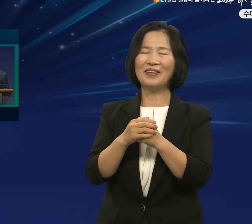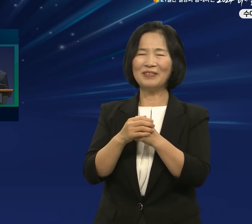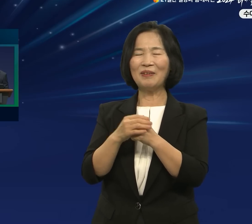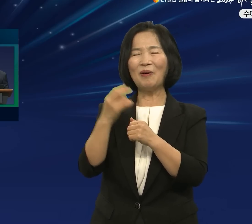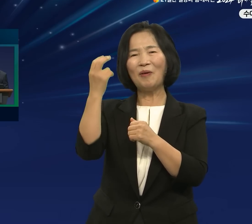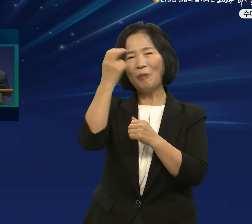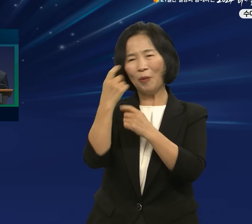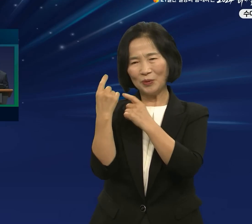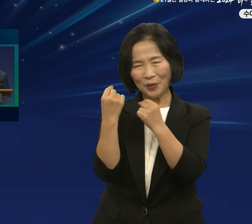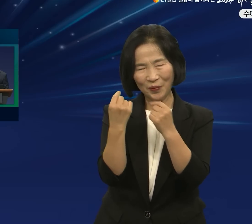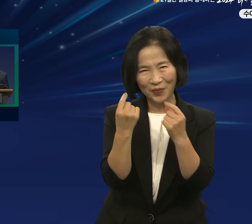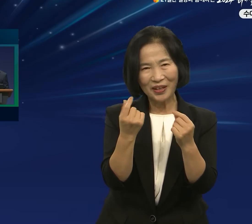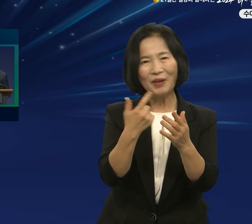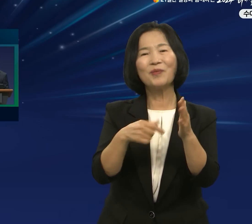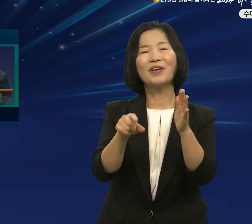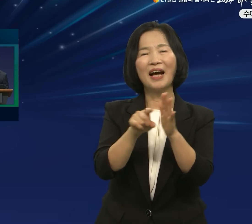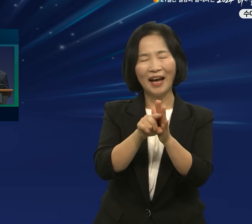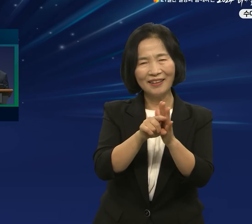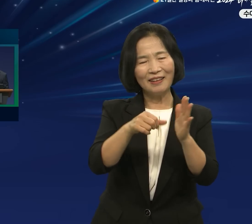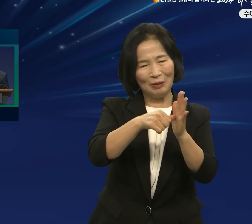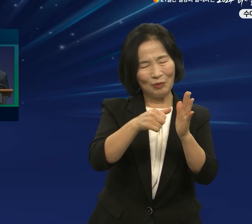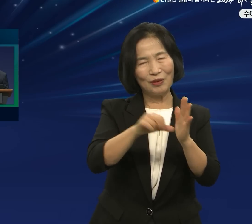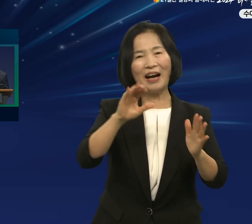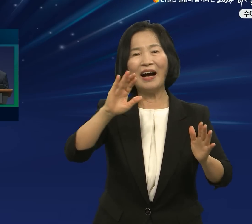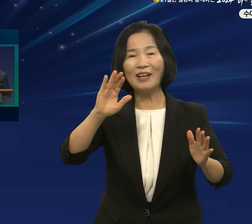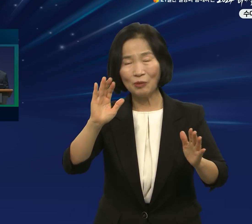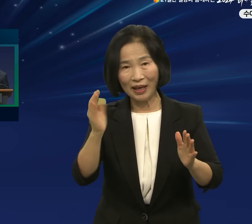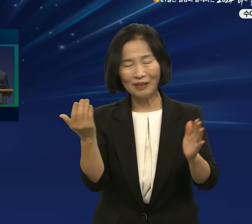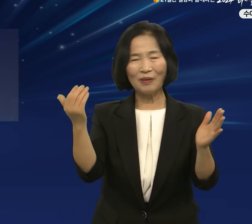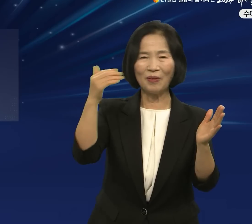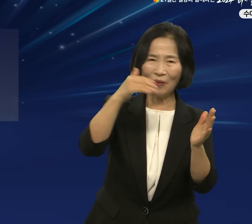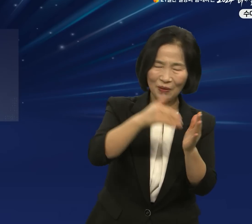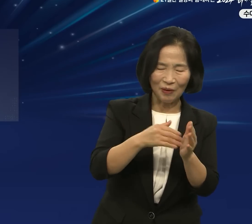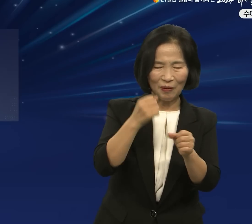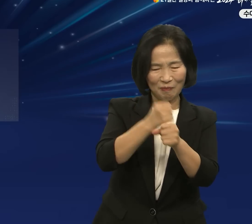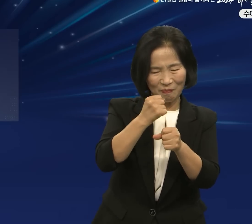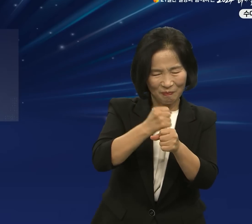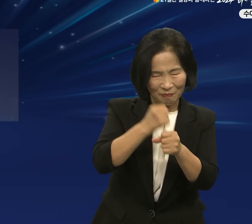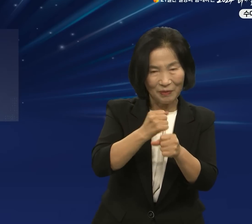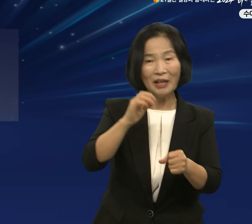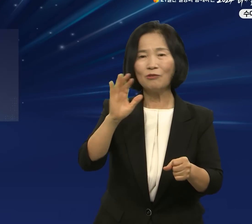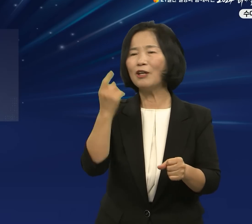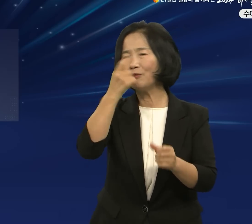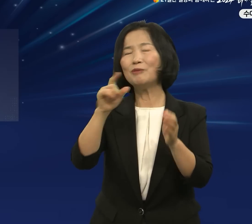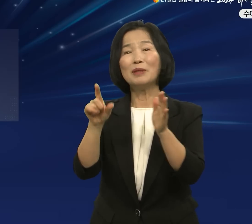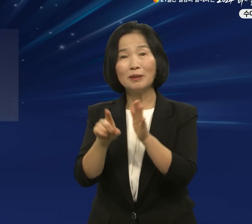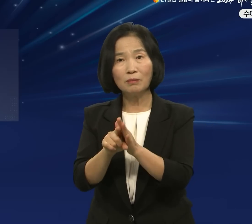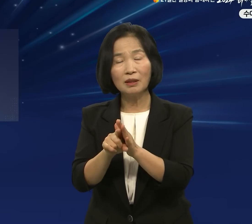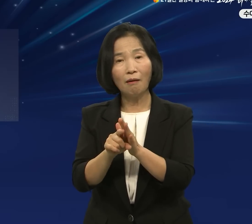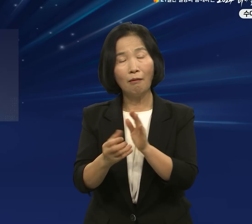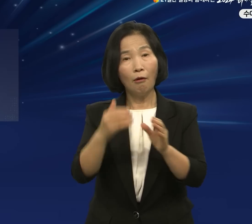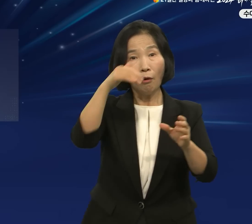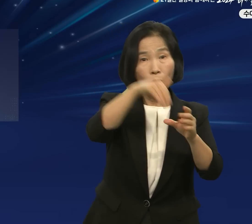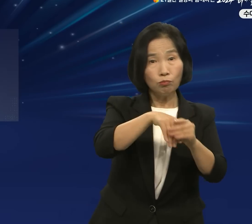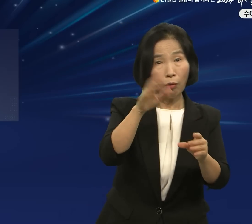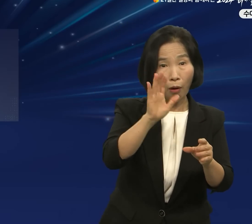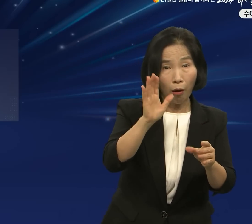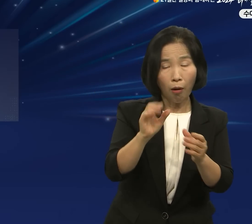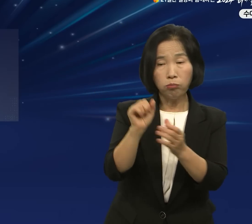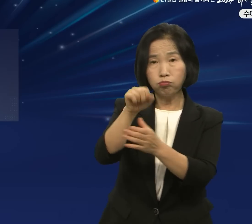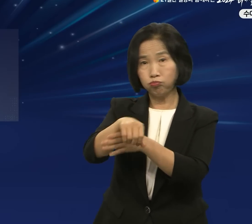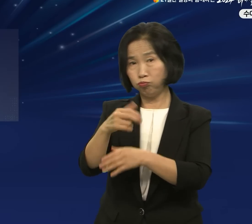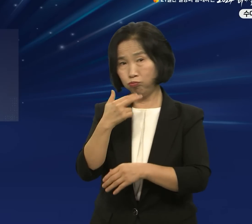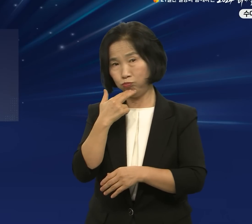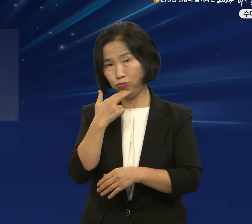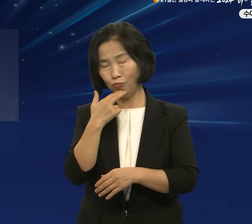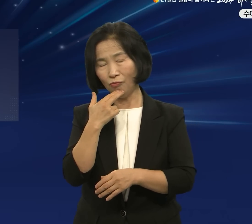가실 것을 기대할 뿐입니다. 심지 않으면 결실이 없습니다. 심어